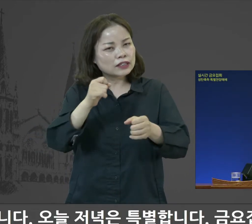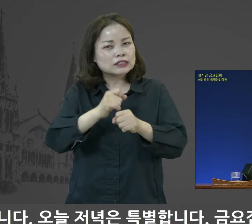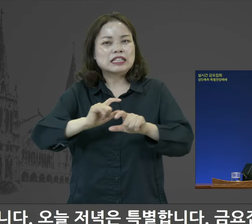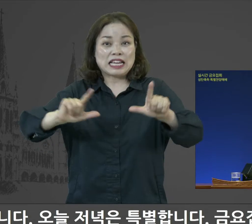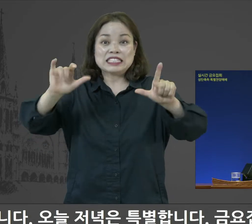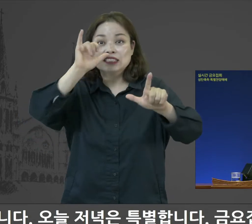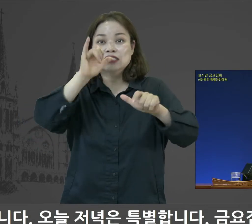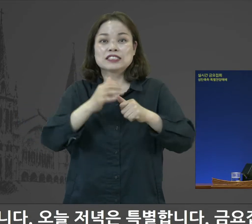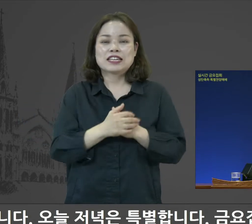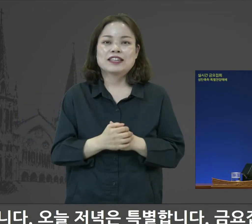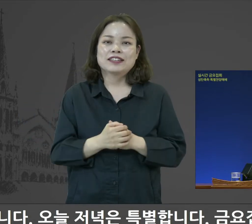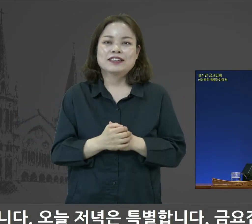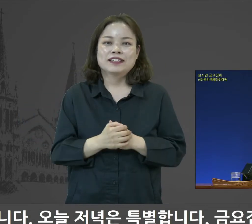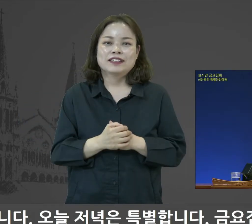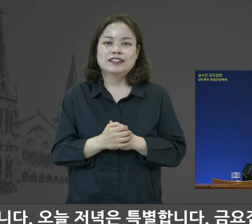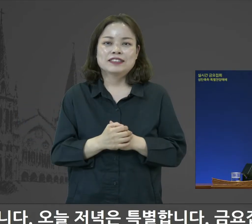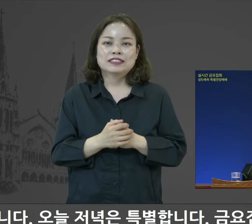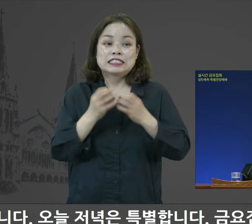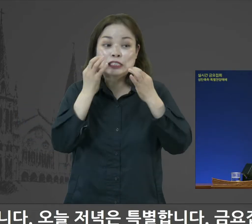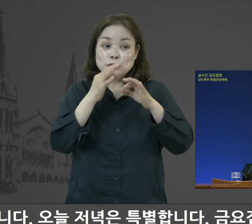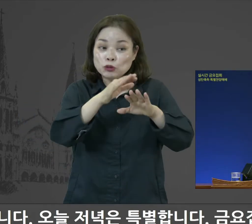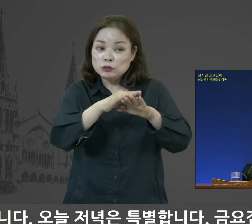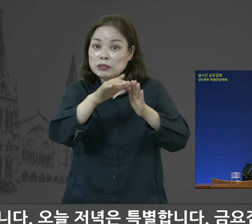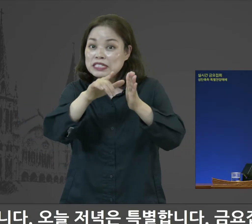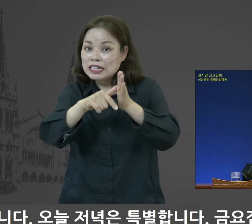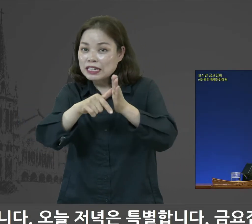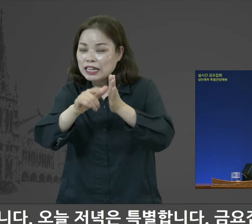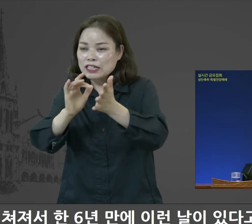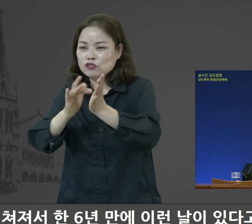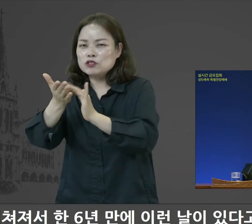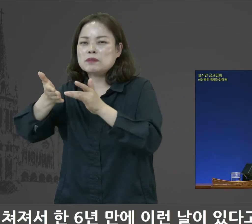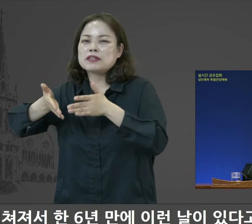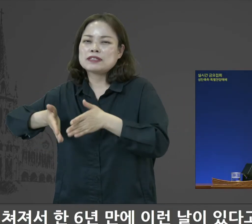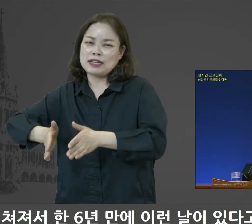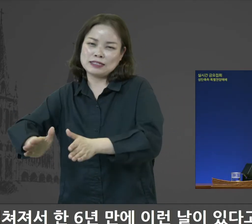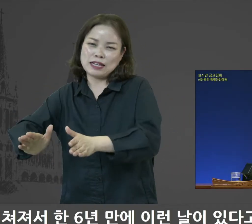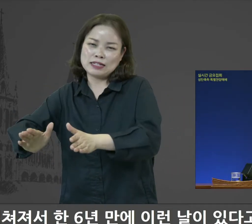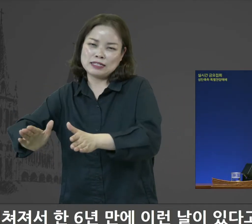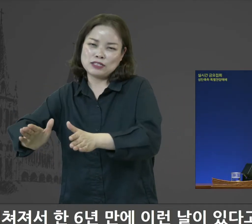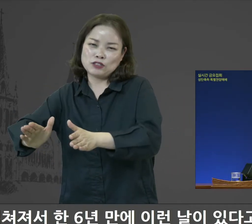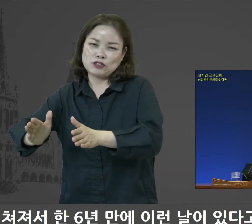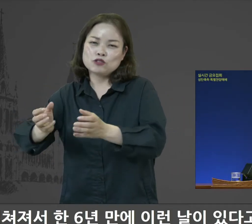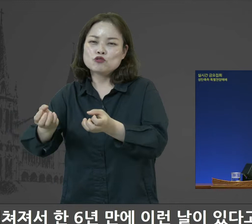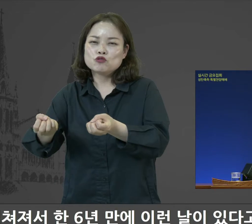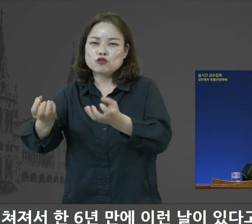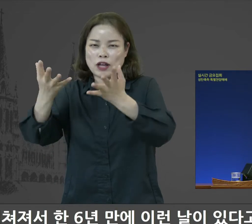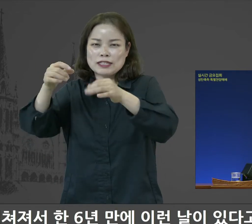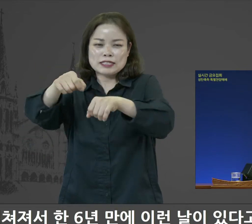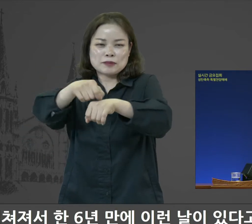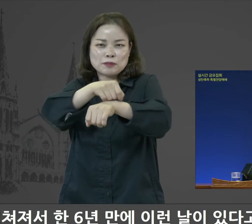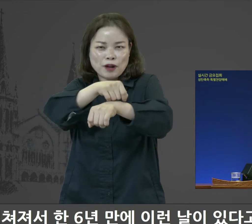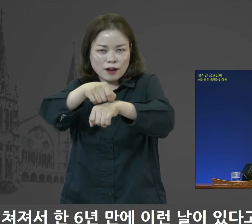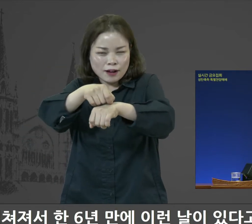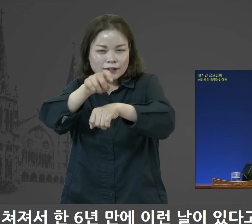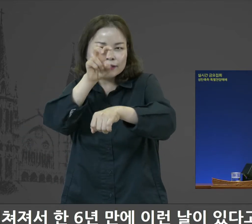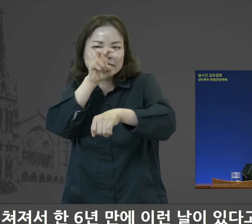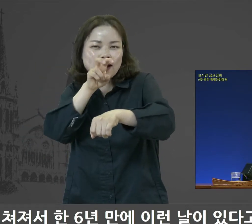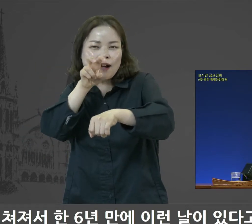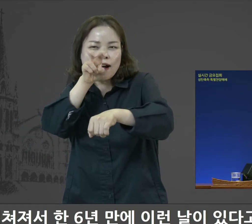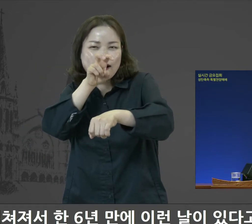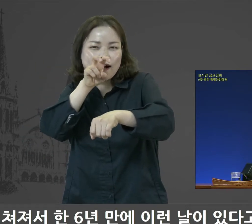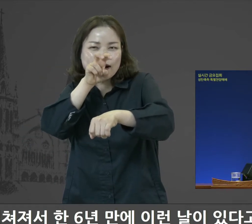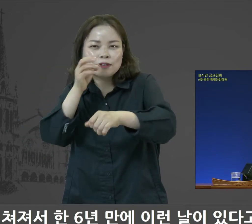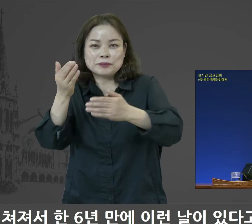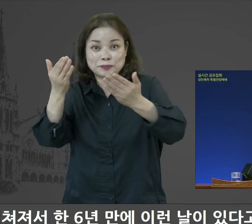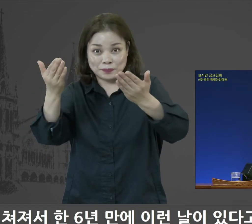드는데, 이렇게 금요 집회 시간에 성탄을 축하하는 특별 찬양 예배로 드릴